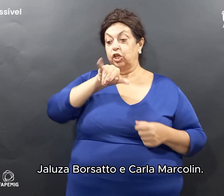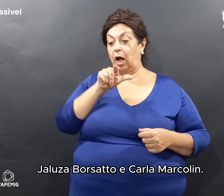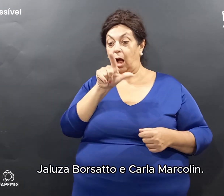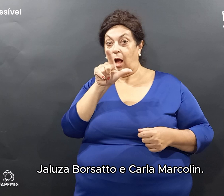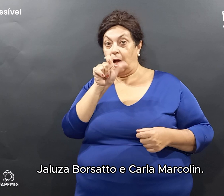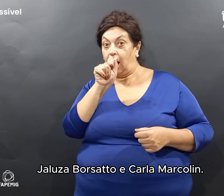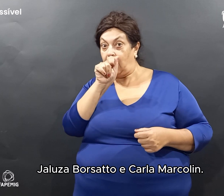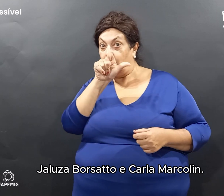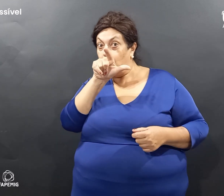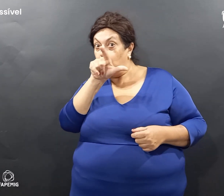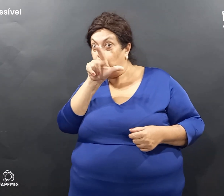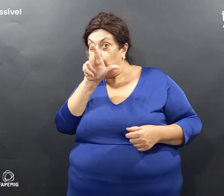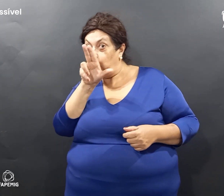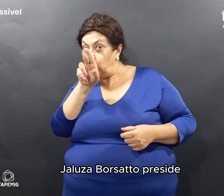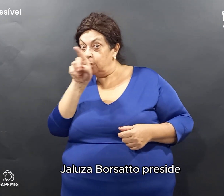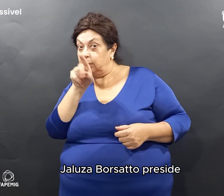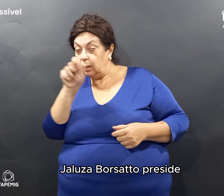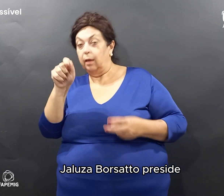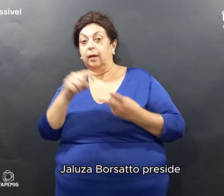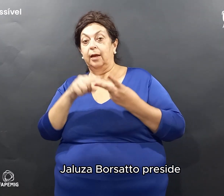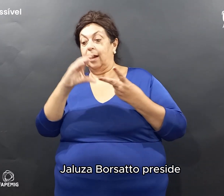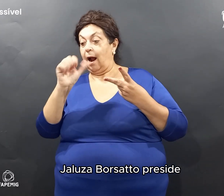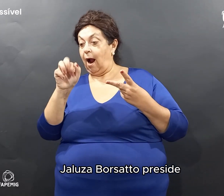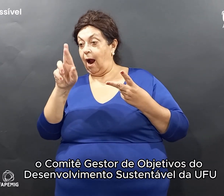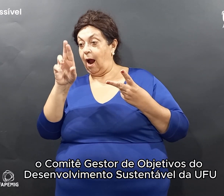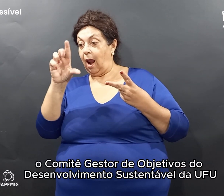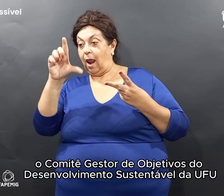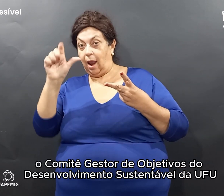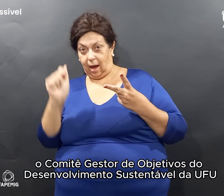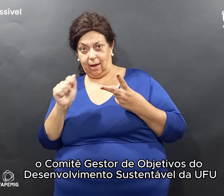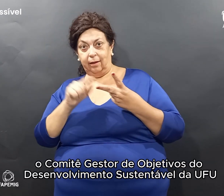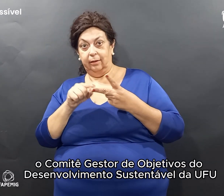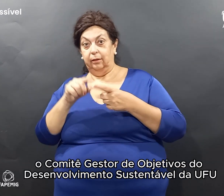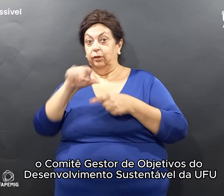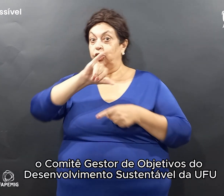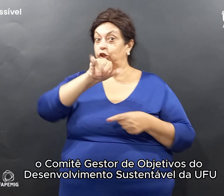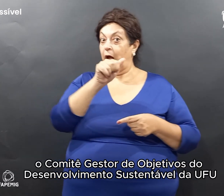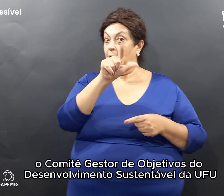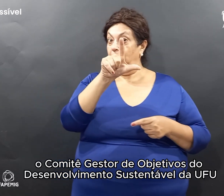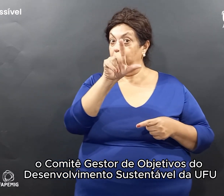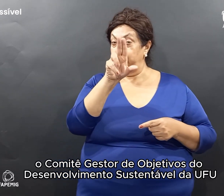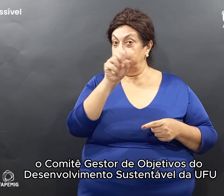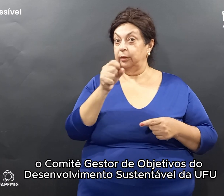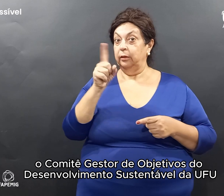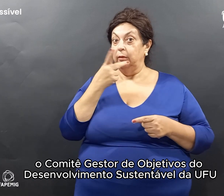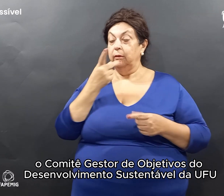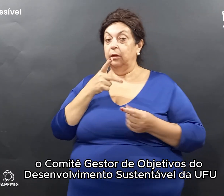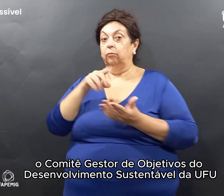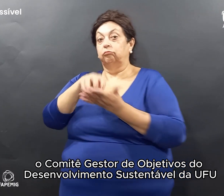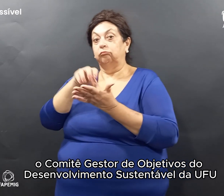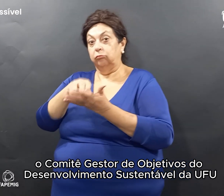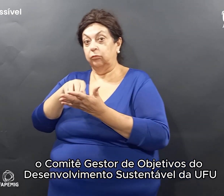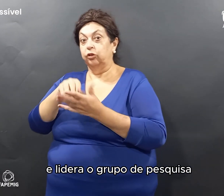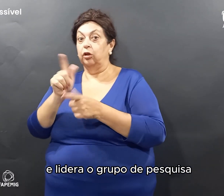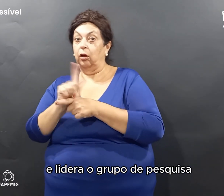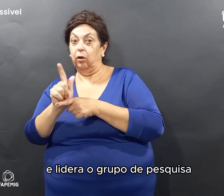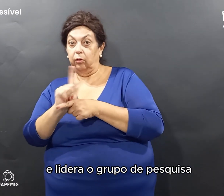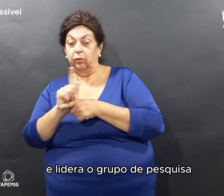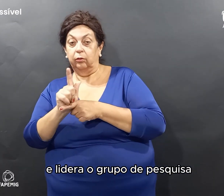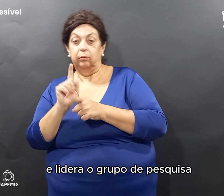Carla Marcolin. Jalusa Borsato preside o Comitê Gestor de Objetivos do Desenvolvimento Sustentável da UFO e lidera o Grupo de